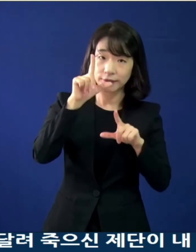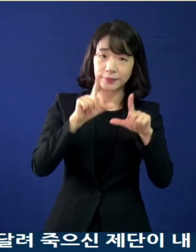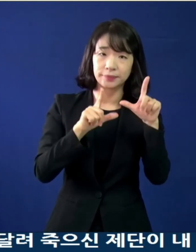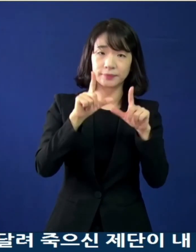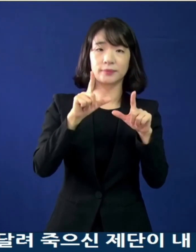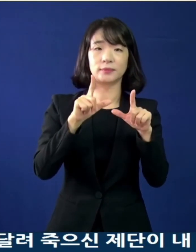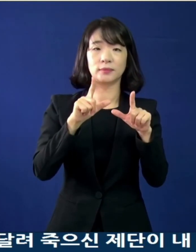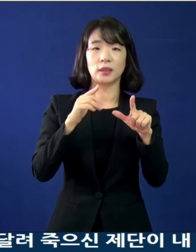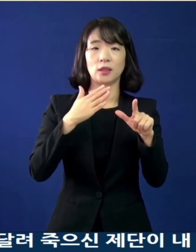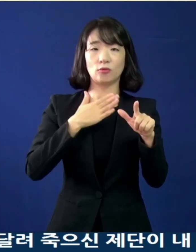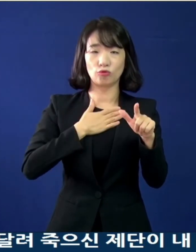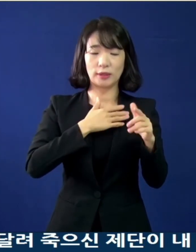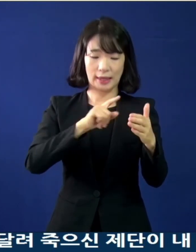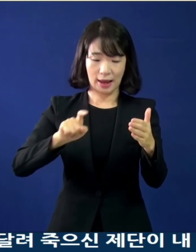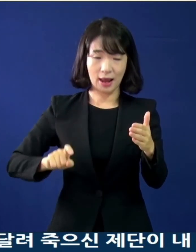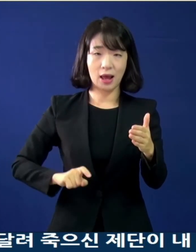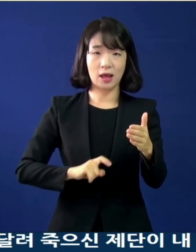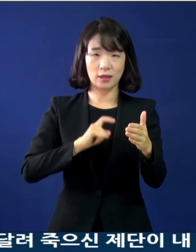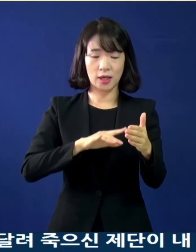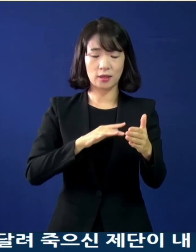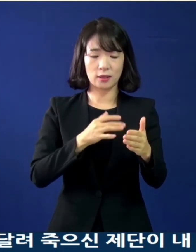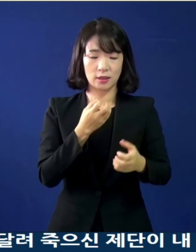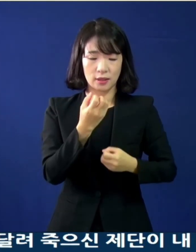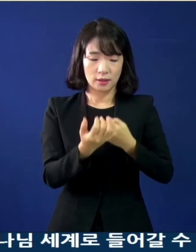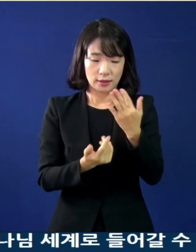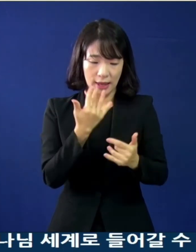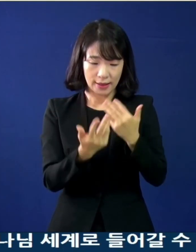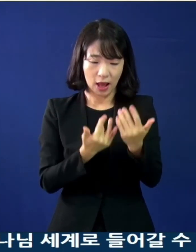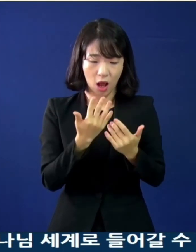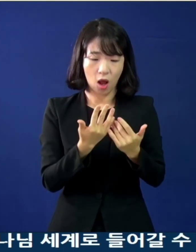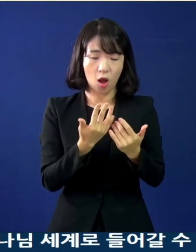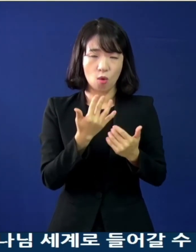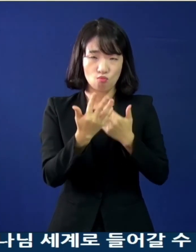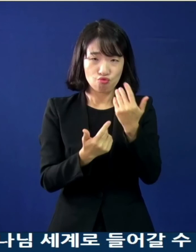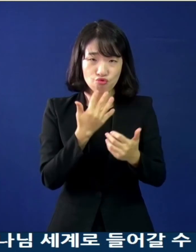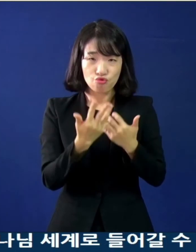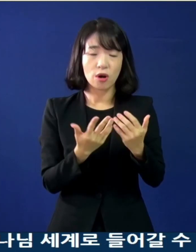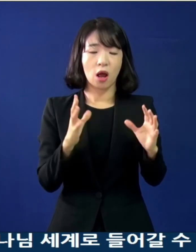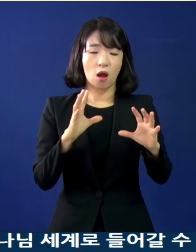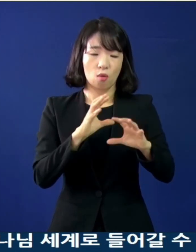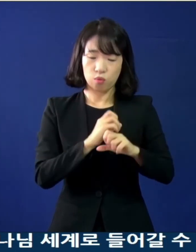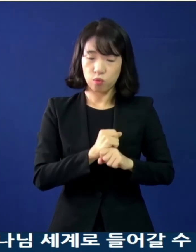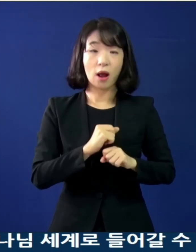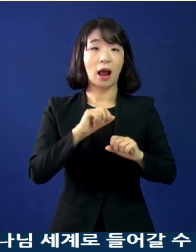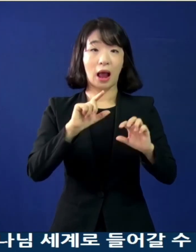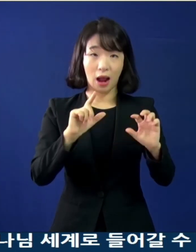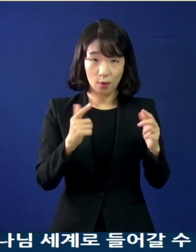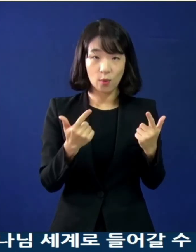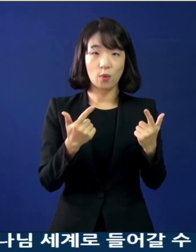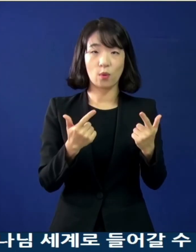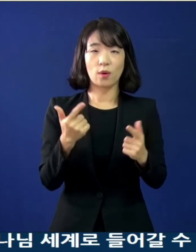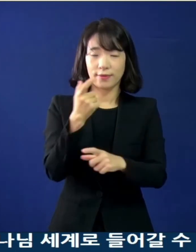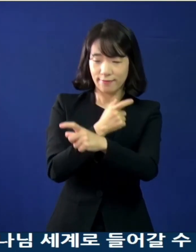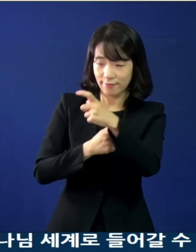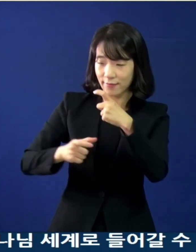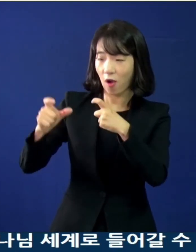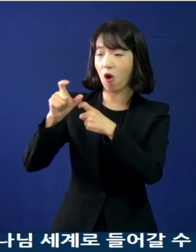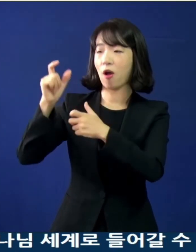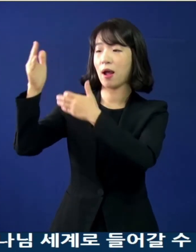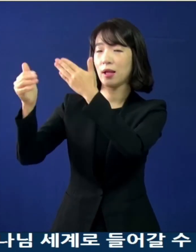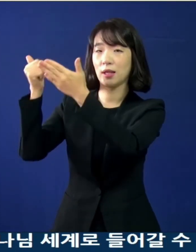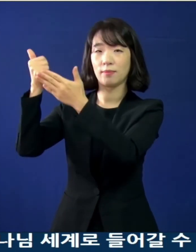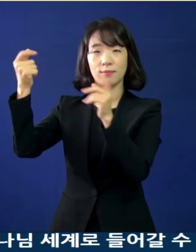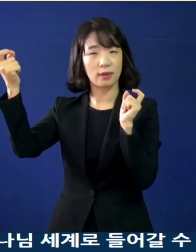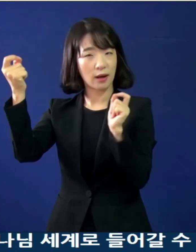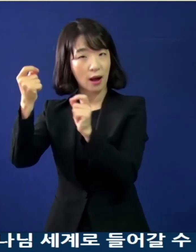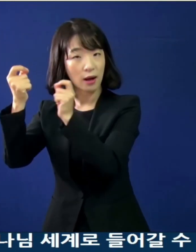우리 안에 있는 제단의 불을 꺼뜨리지 아니하며 계속적으로 주님 앞에 더 가까이 나가는 우리들의 삶을